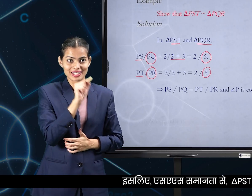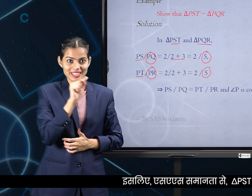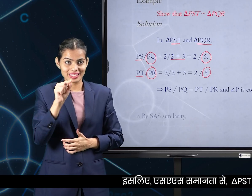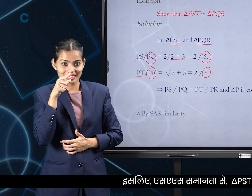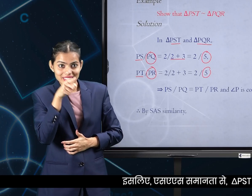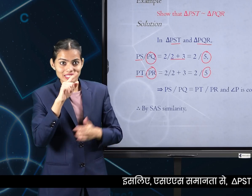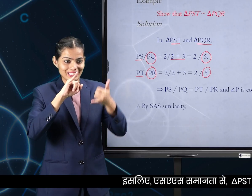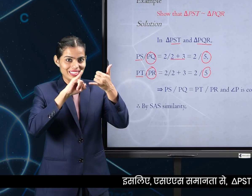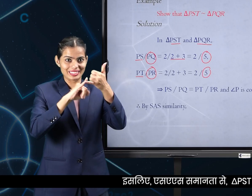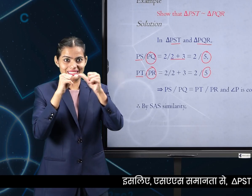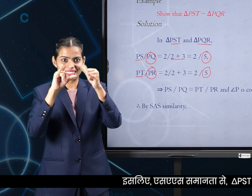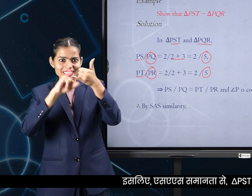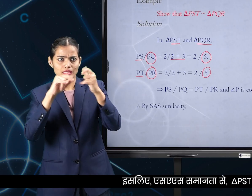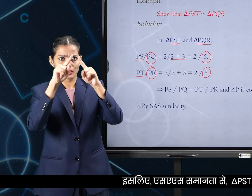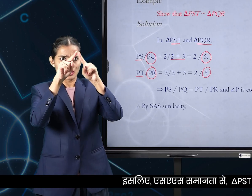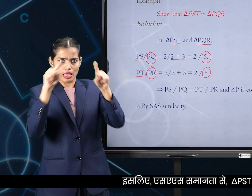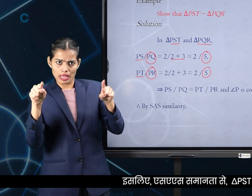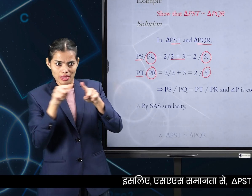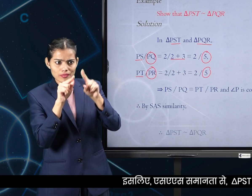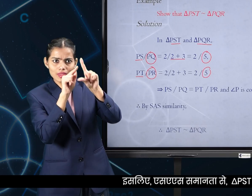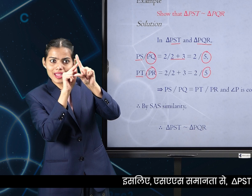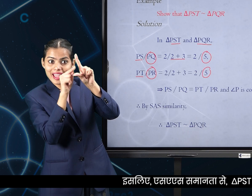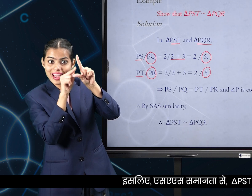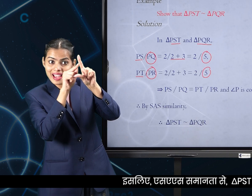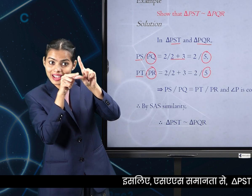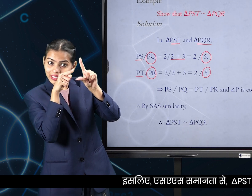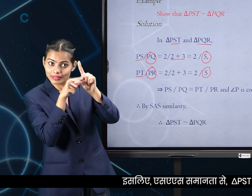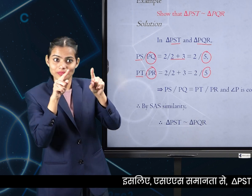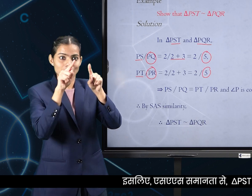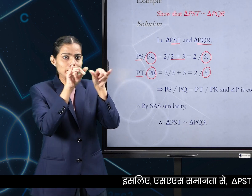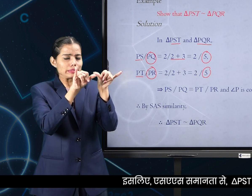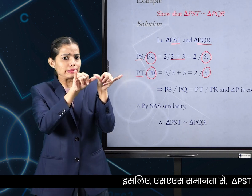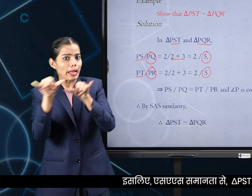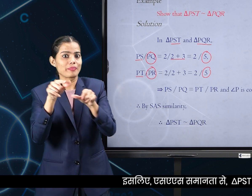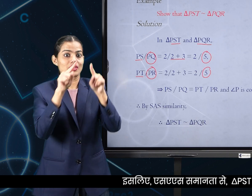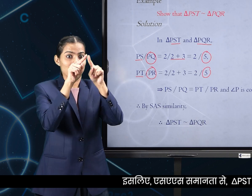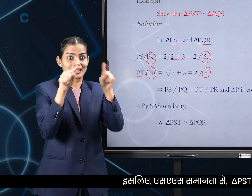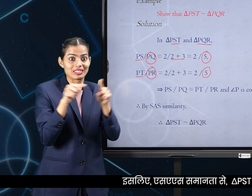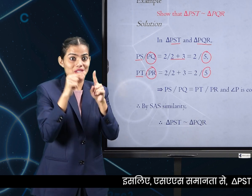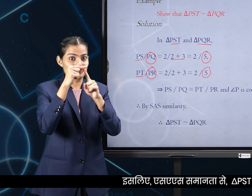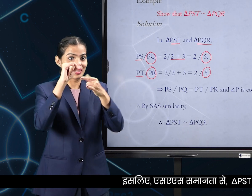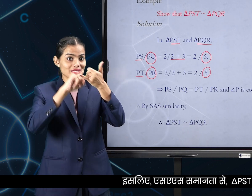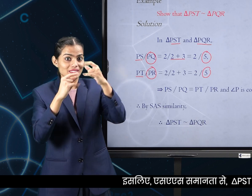इसलिए SAS समानता से त्रिभुज PST सिमिलर टू त्रिभुज